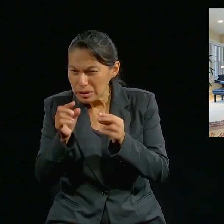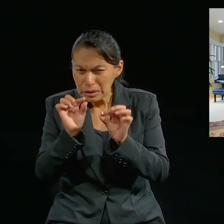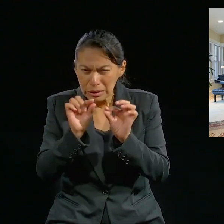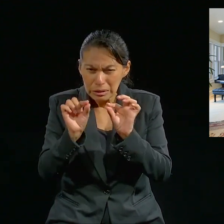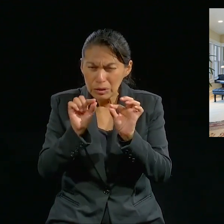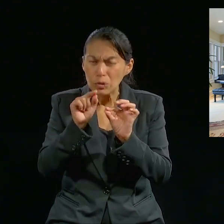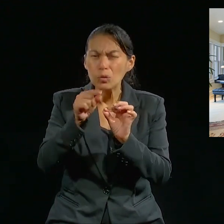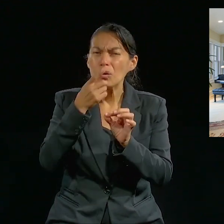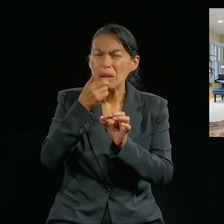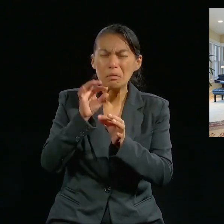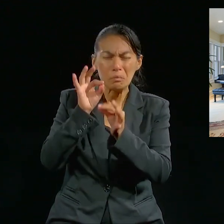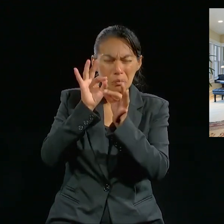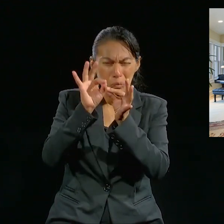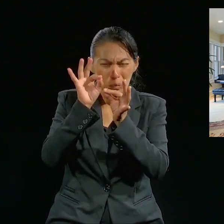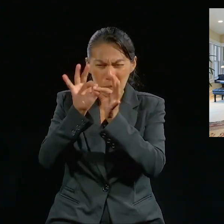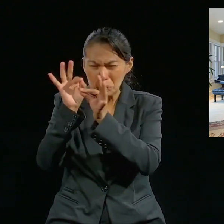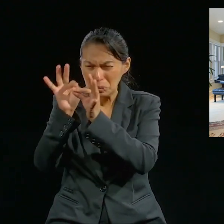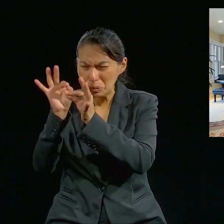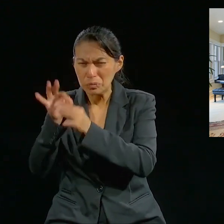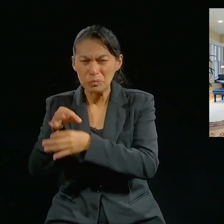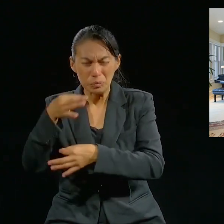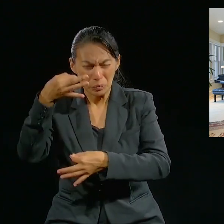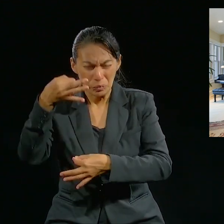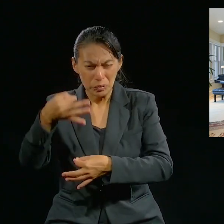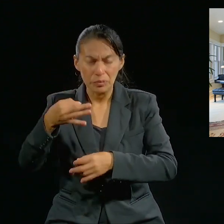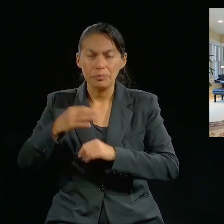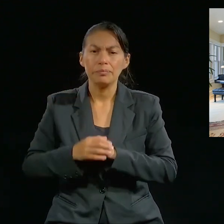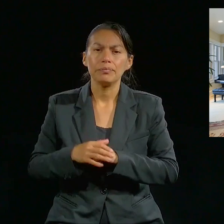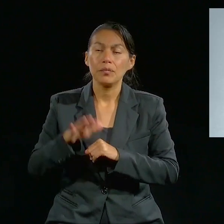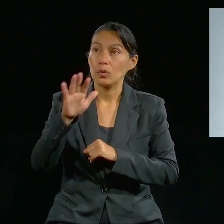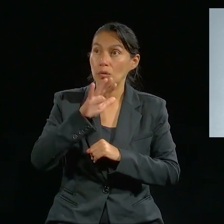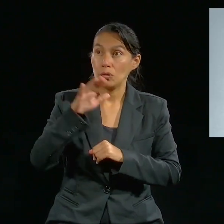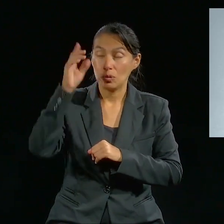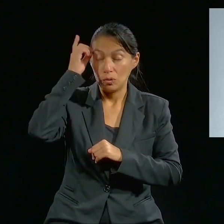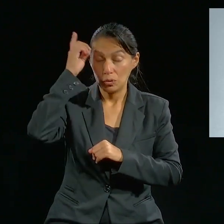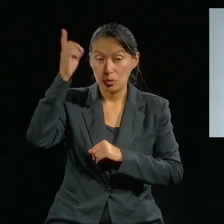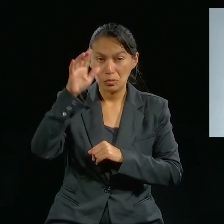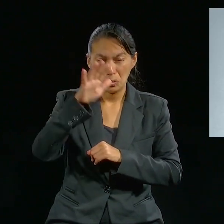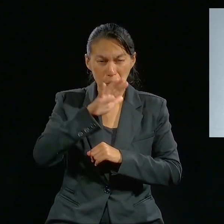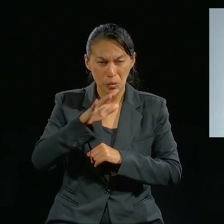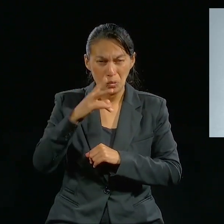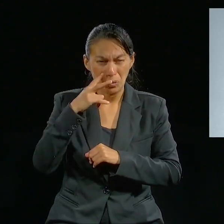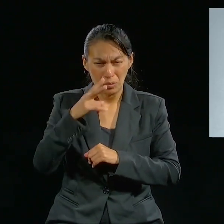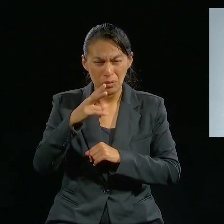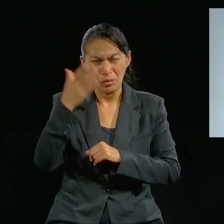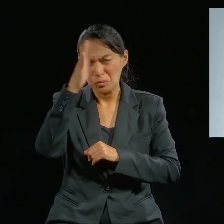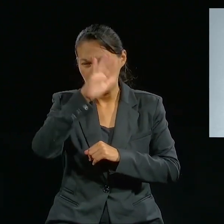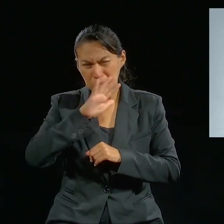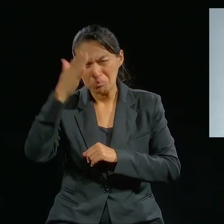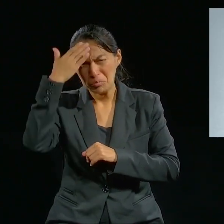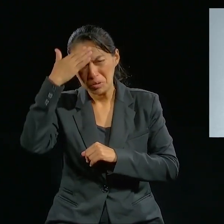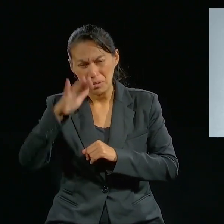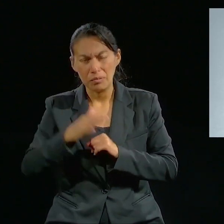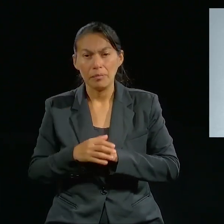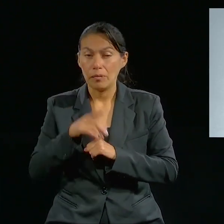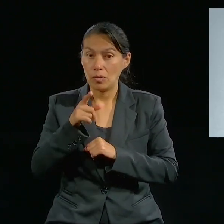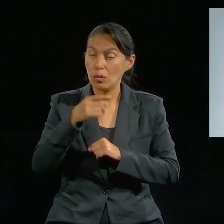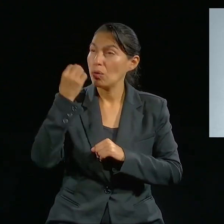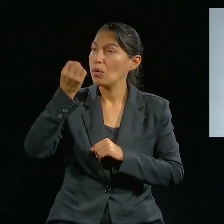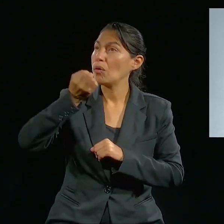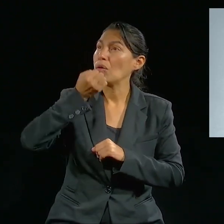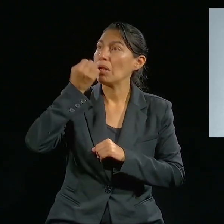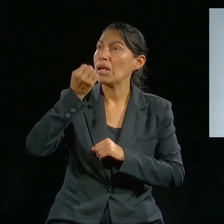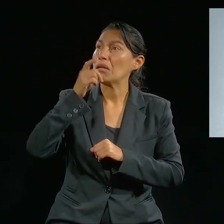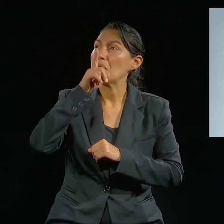tienes que ser muy exactas, porque Dios toma en cuenta todo. Y tú no puedes mentirle a Él porque tú puedes estar